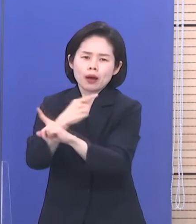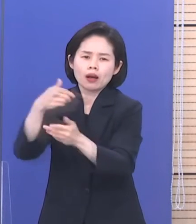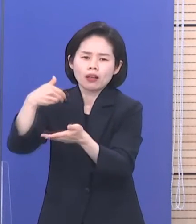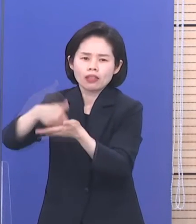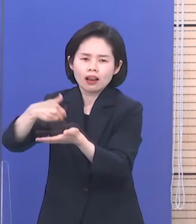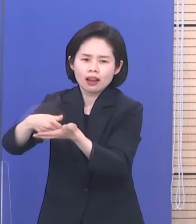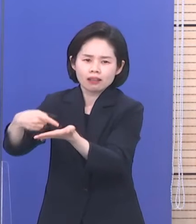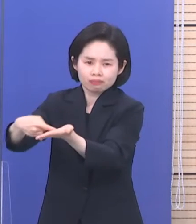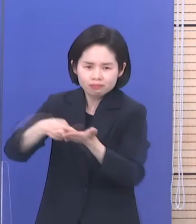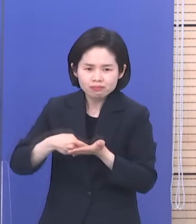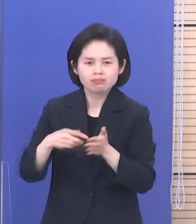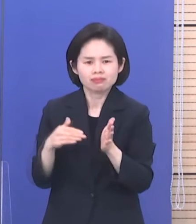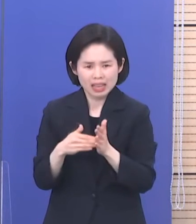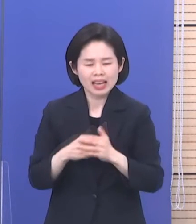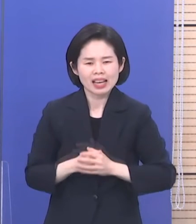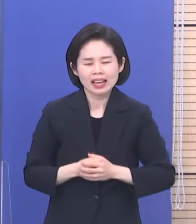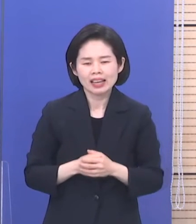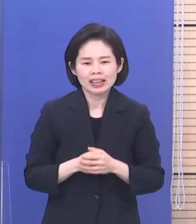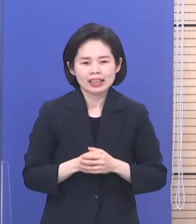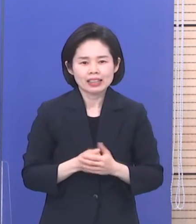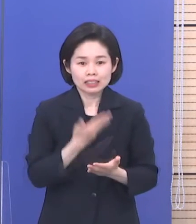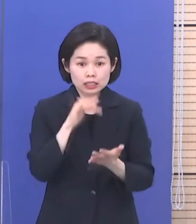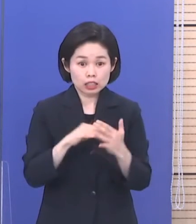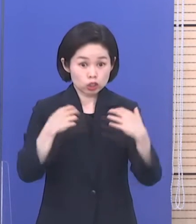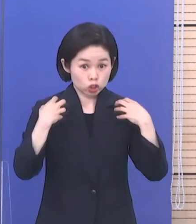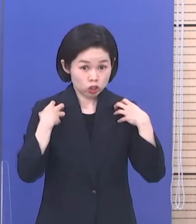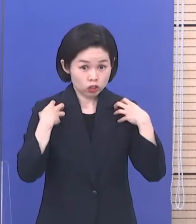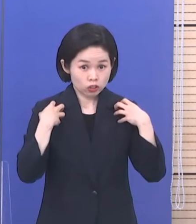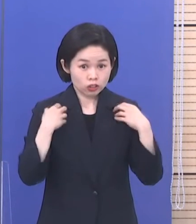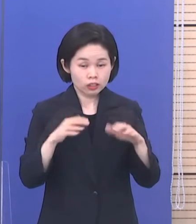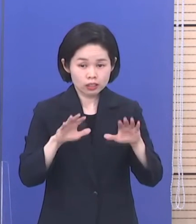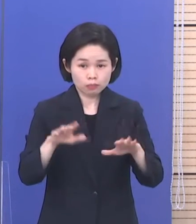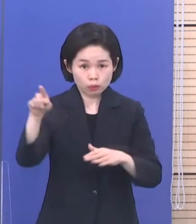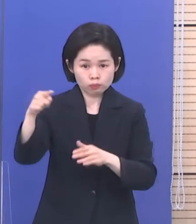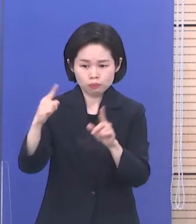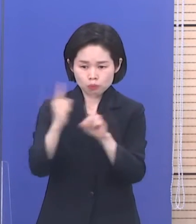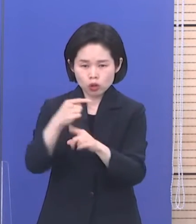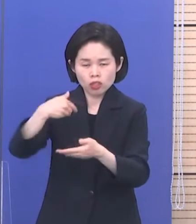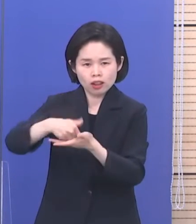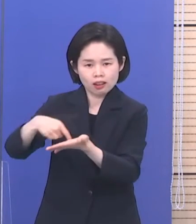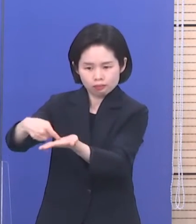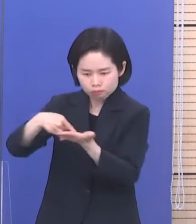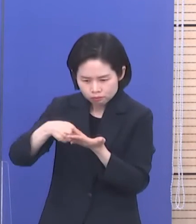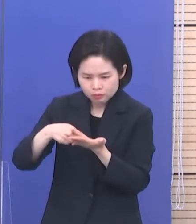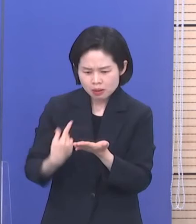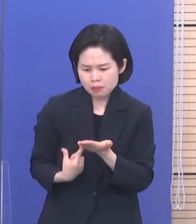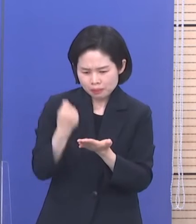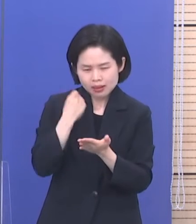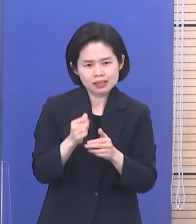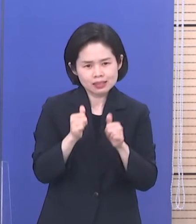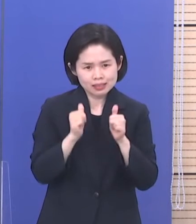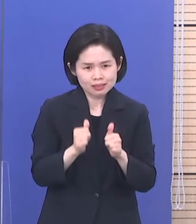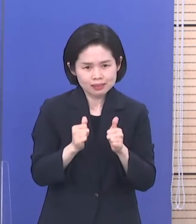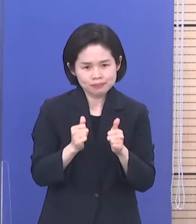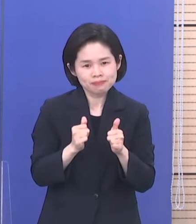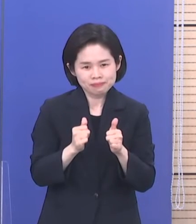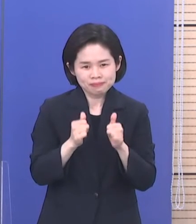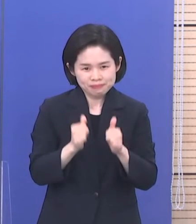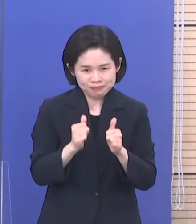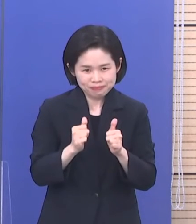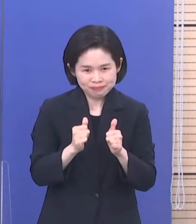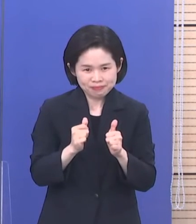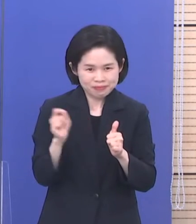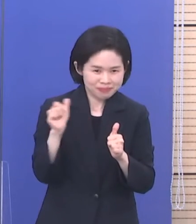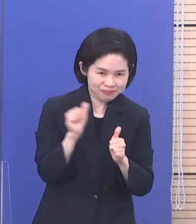검토를 신청하였습니다. 저희 식약처는 이번 변경권에 대하여 최대한 신속하게 심사할